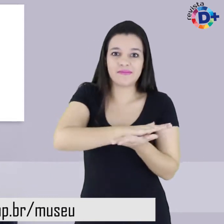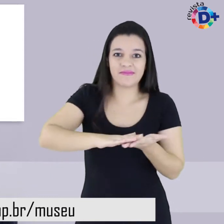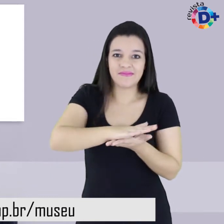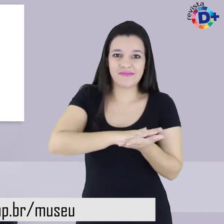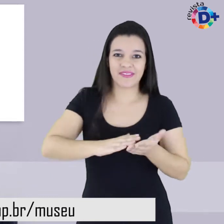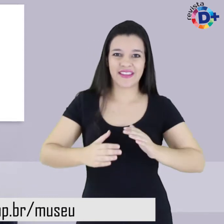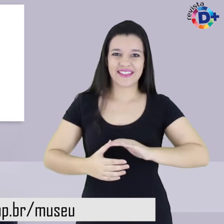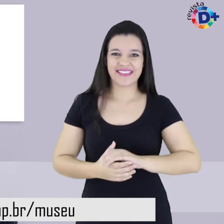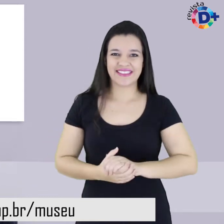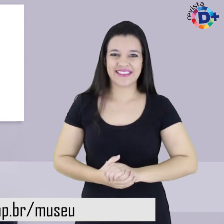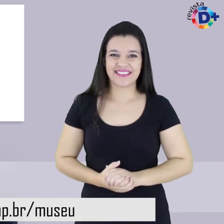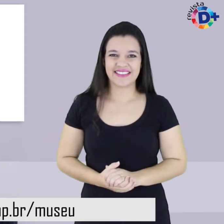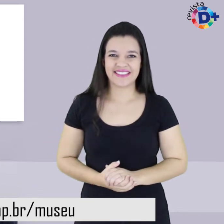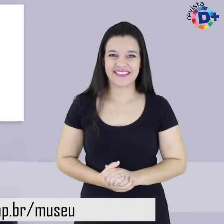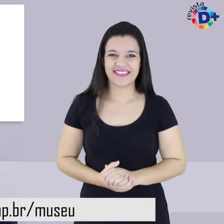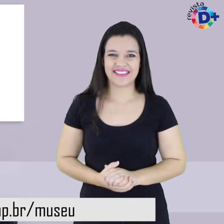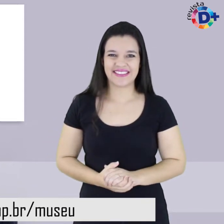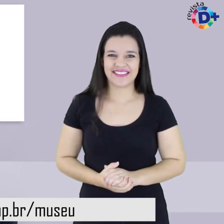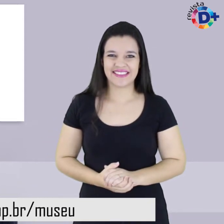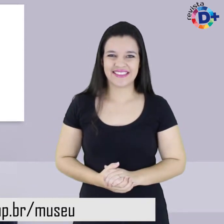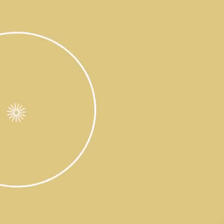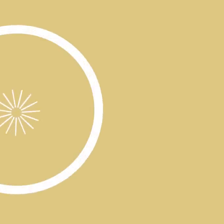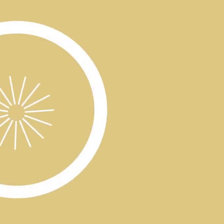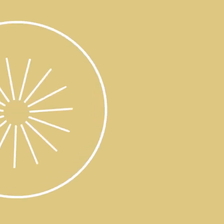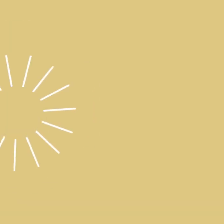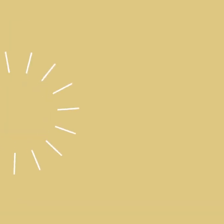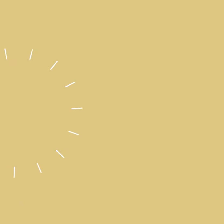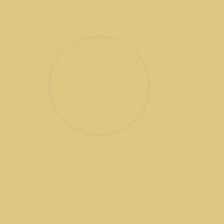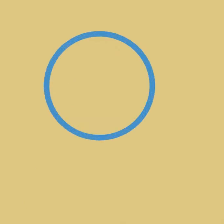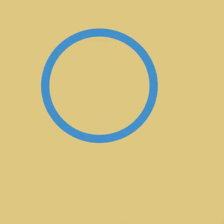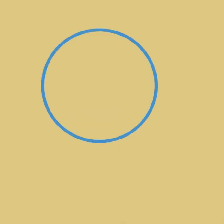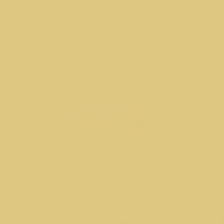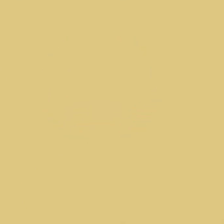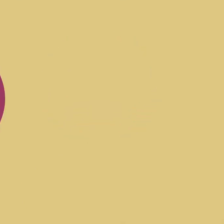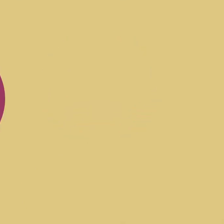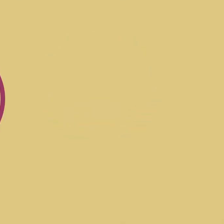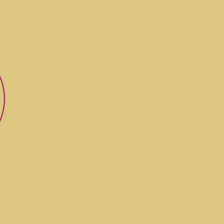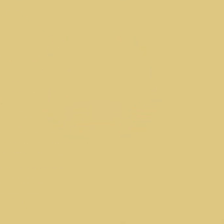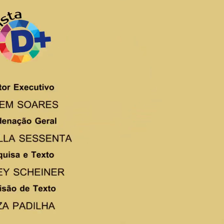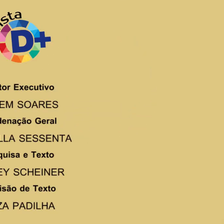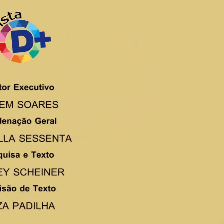Música.